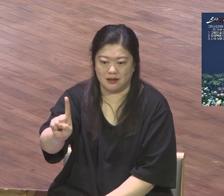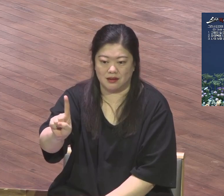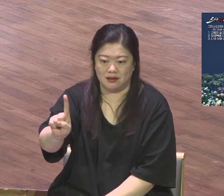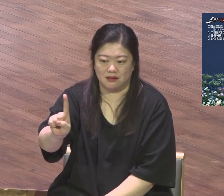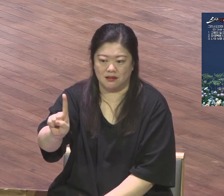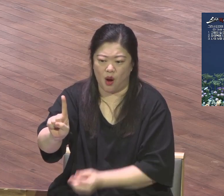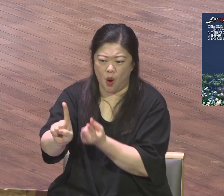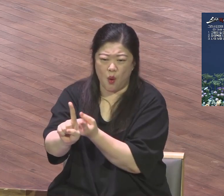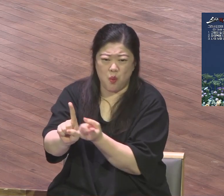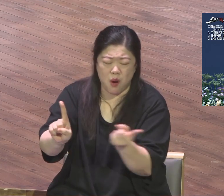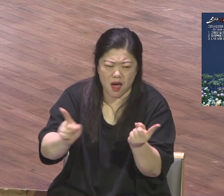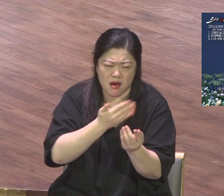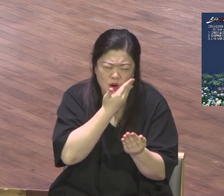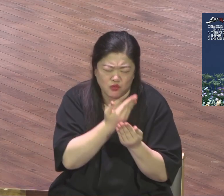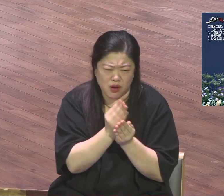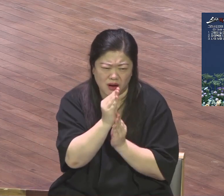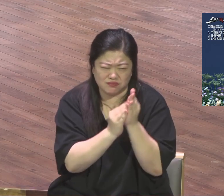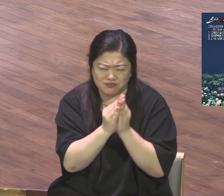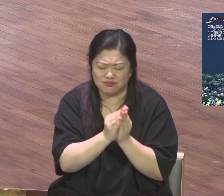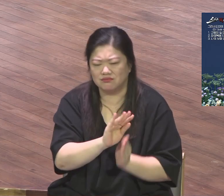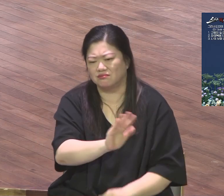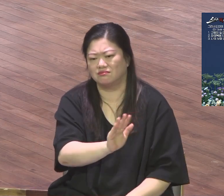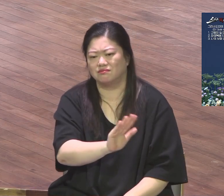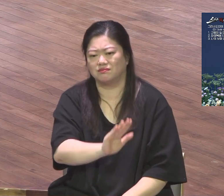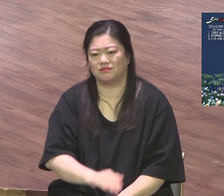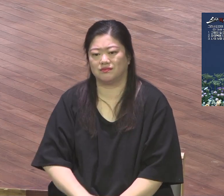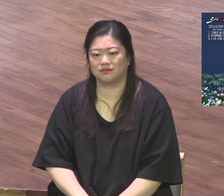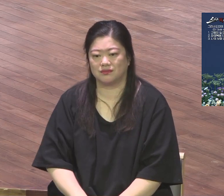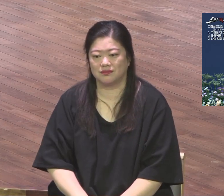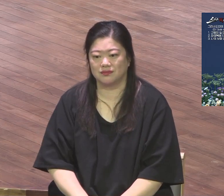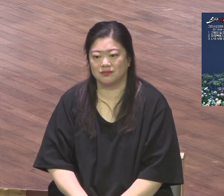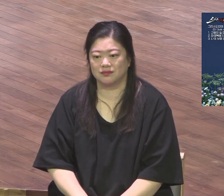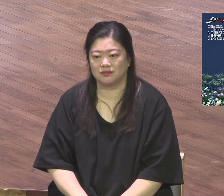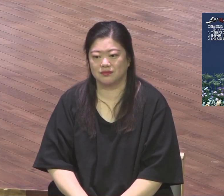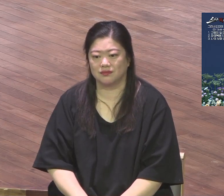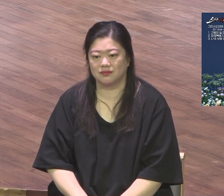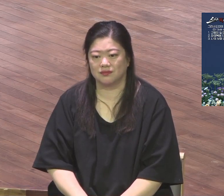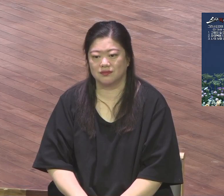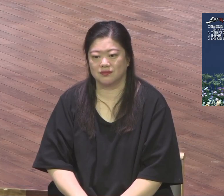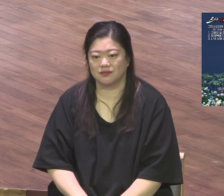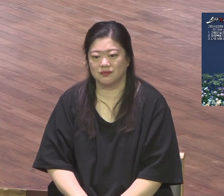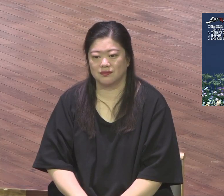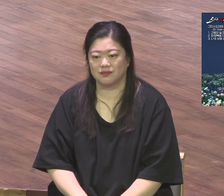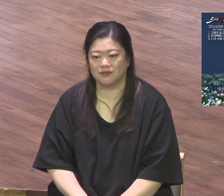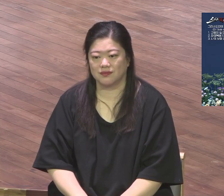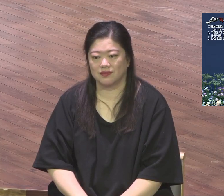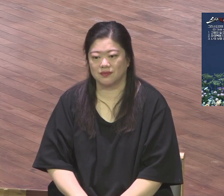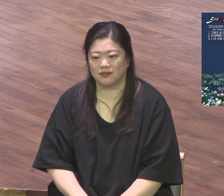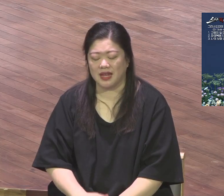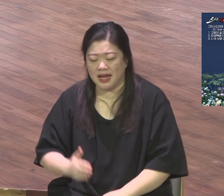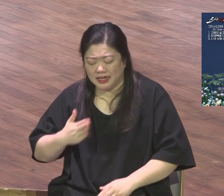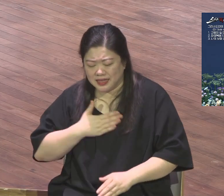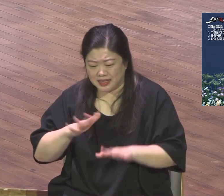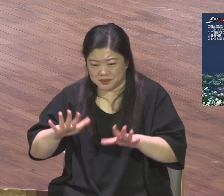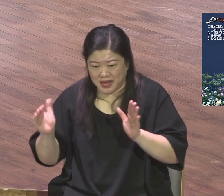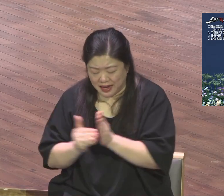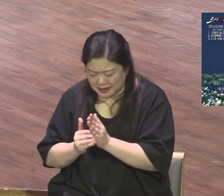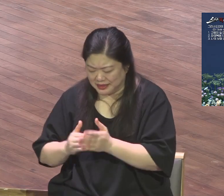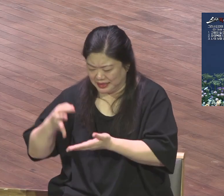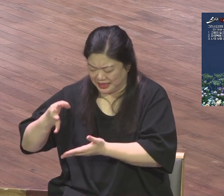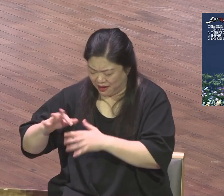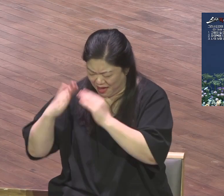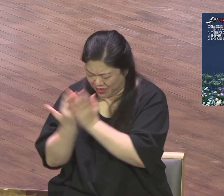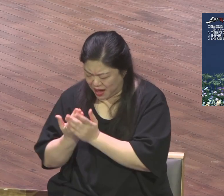진주를 구하는 장사가 여러 개의 좋은 진주를 찾아 나섰지만은 결국은 그가 전 재산을 들여서